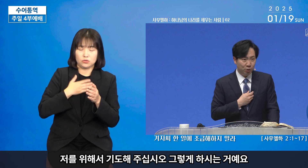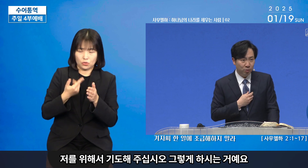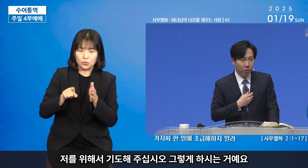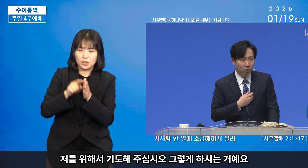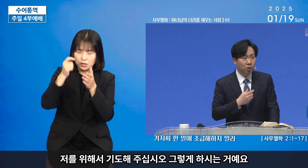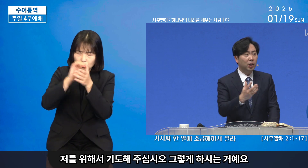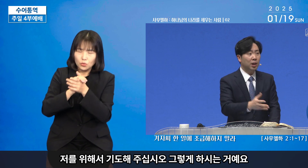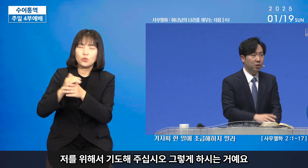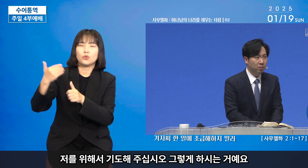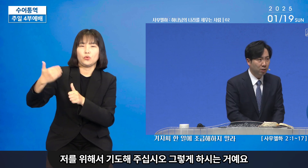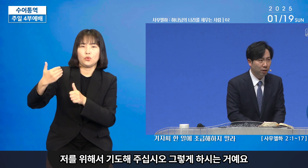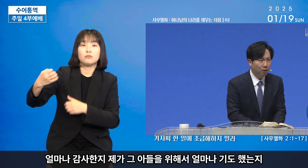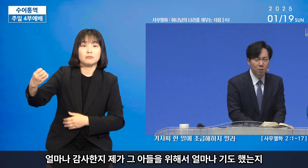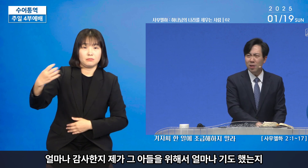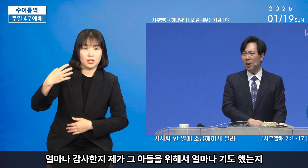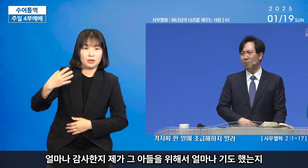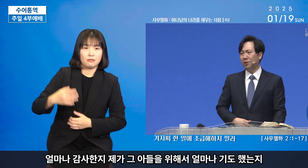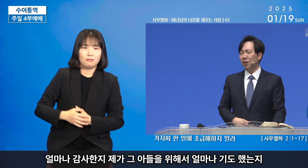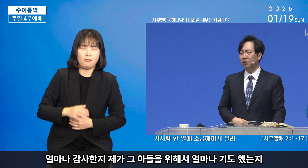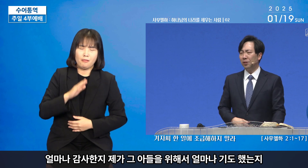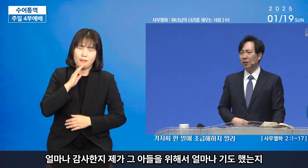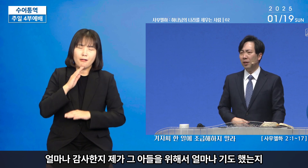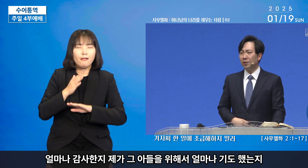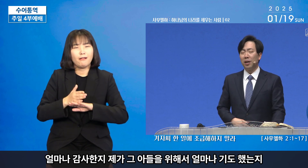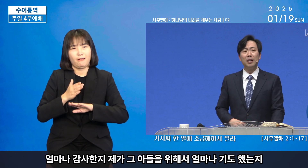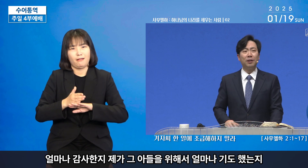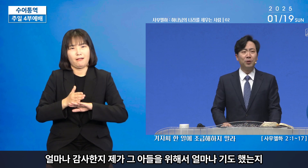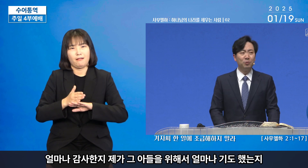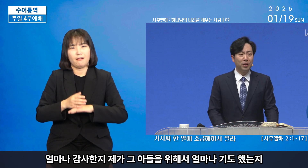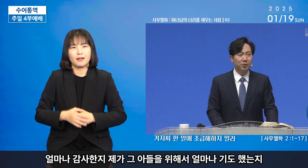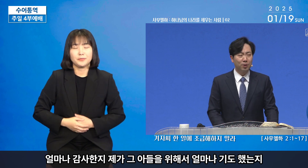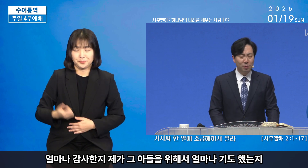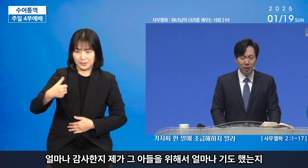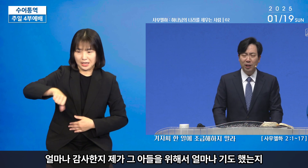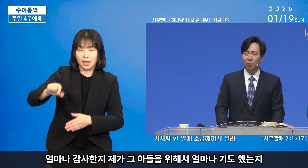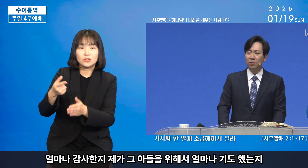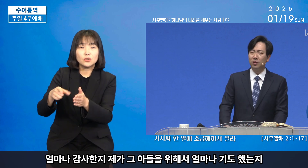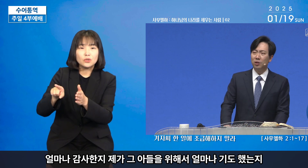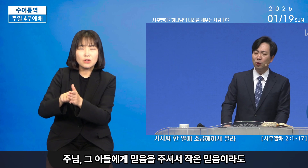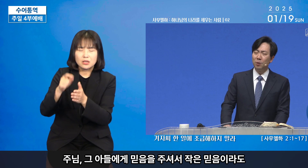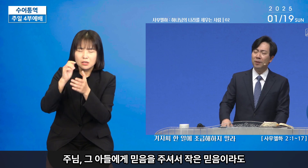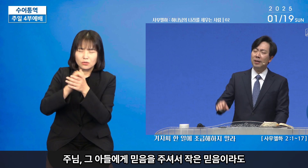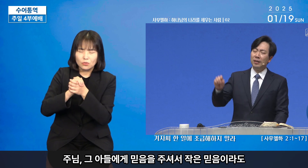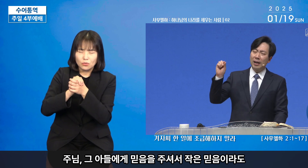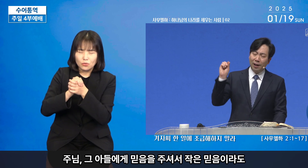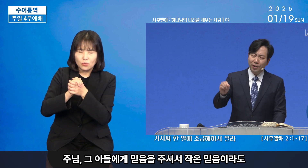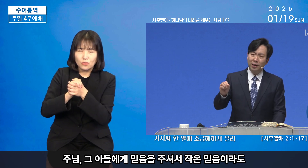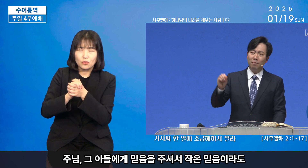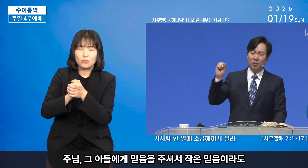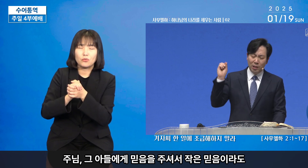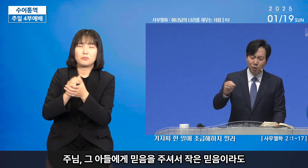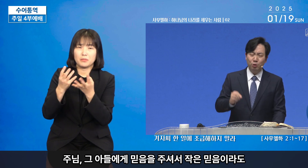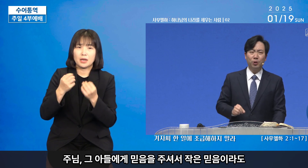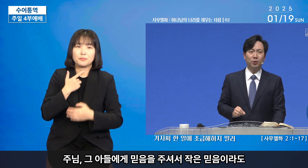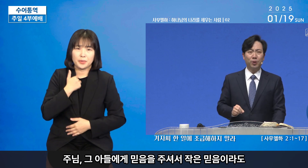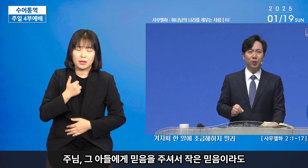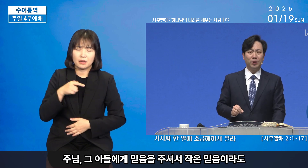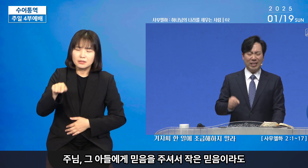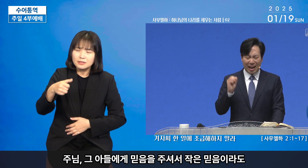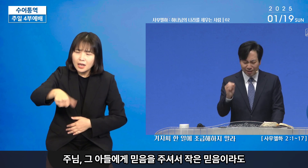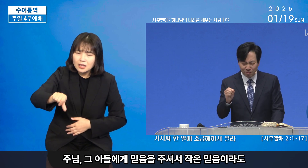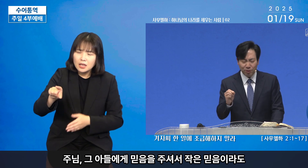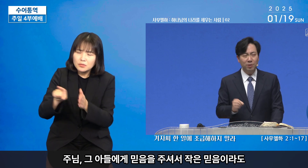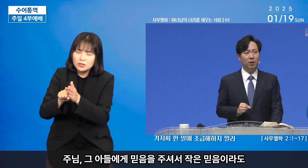기도해 주십시오. 그렇게 하시는 거예요. 얼마나 감사한지. 제가 그 아들을 위해서 얼마나 기도했는지, 주님, 그 아들에게 믿음을